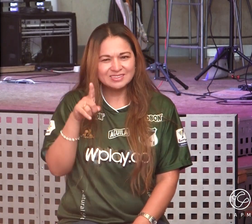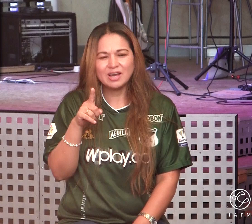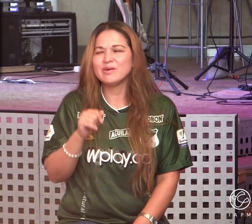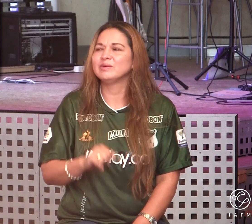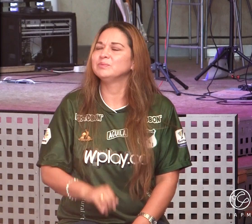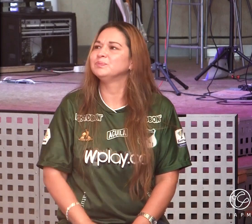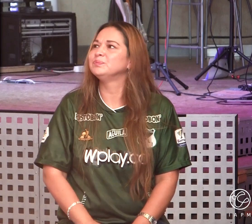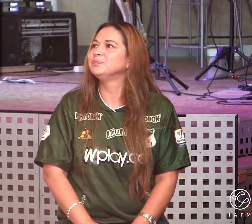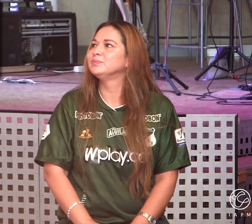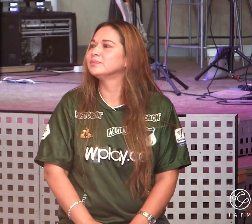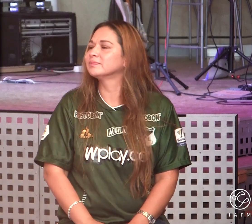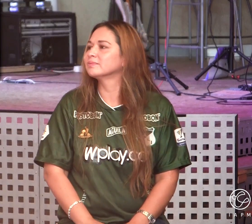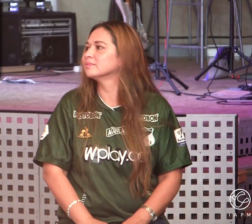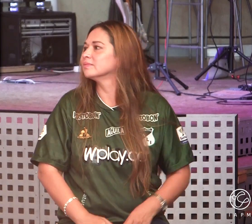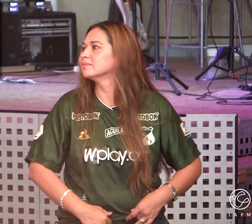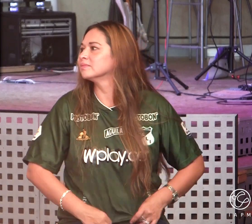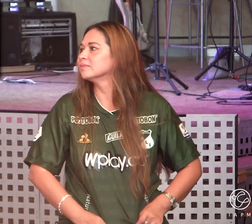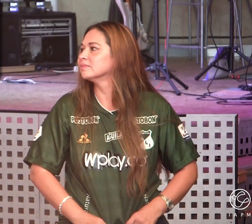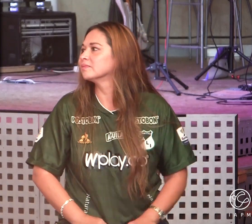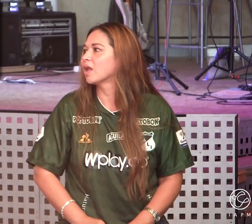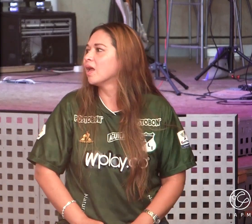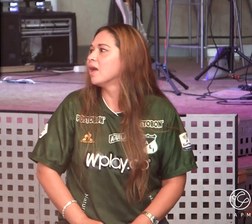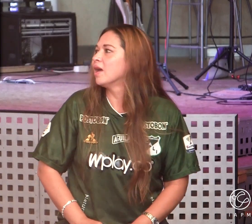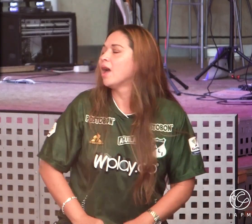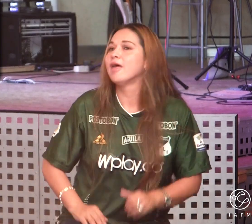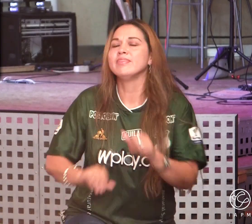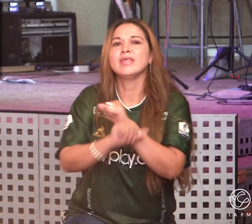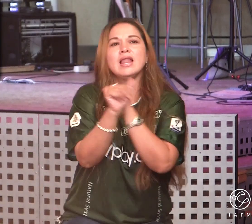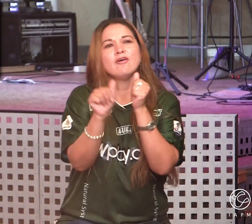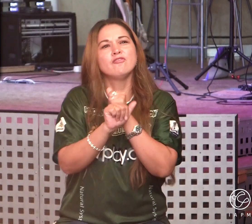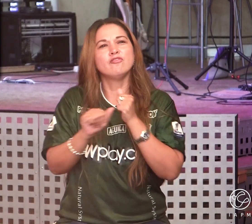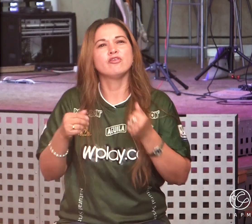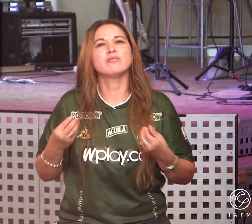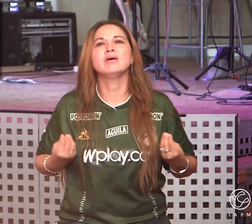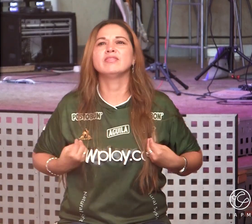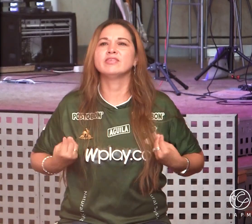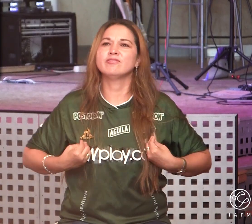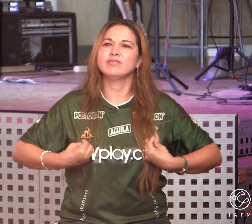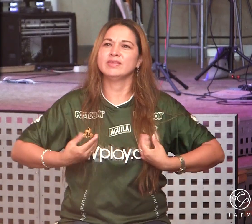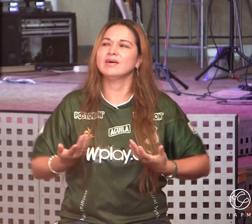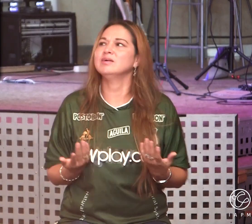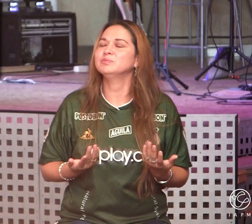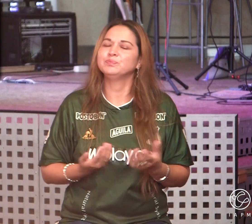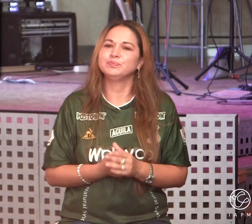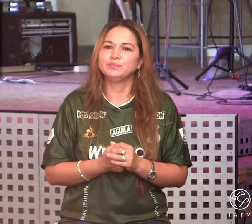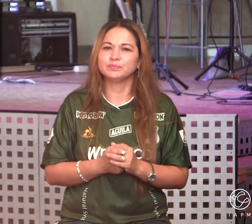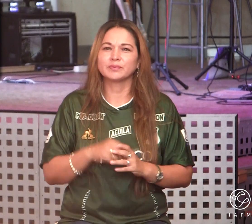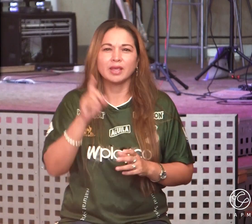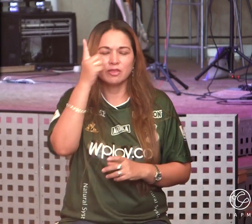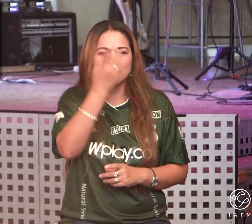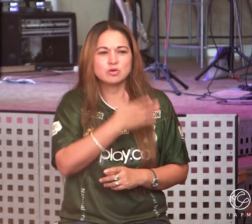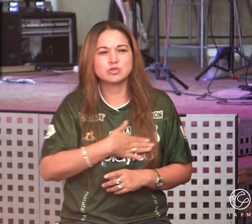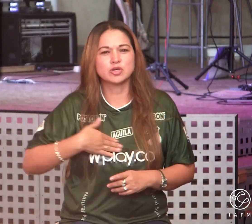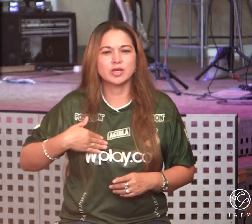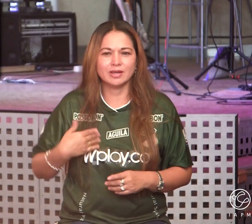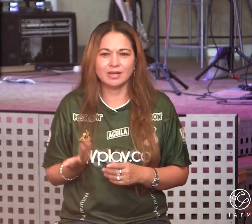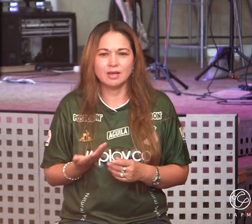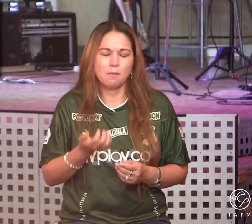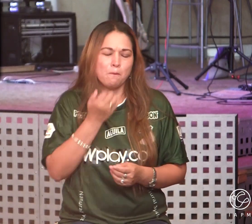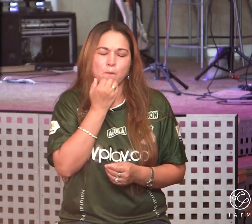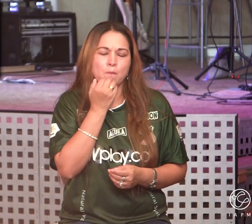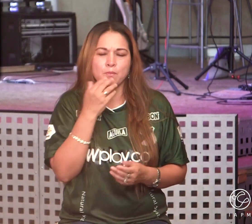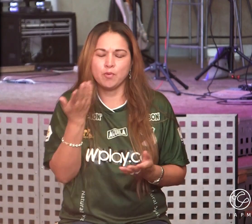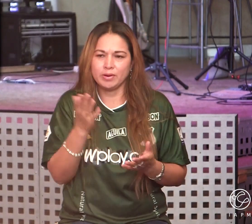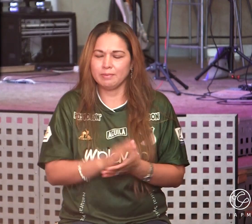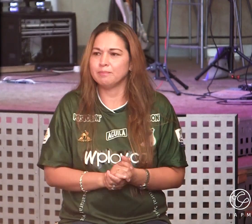hablando del estilo de vida o de una manera de entender el estilo de vida que Dios quiere. Por ejemplo, nos encontramos